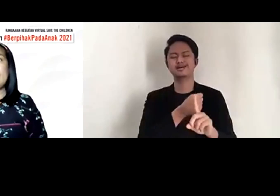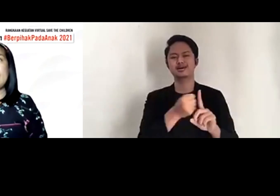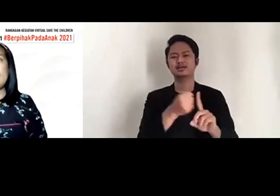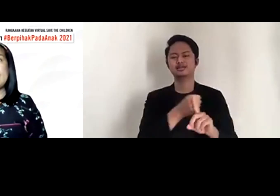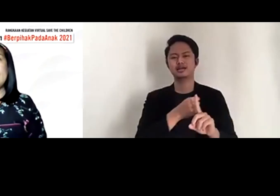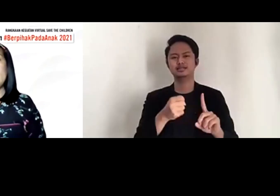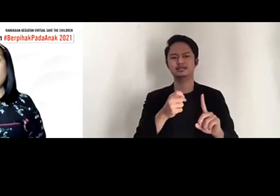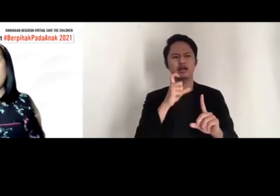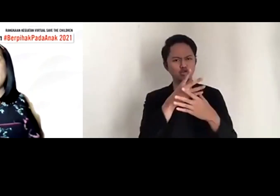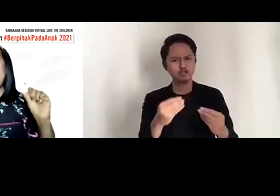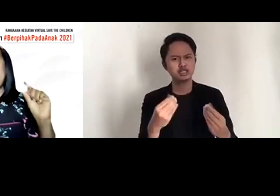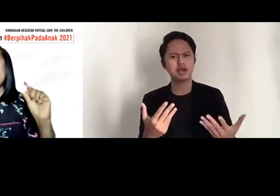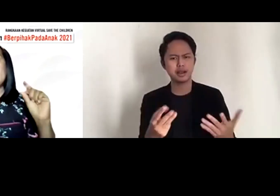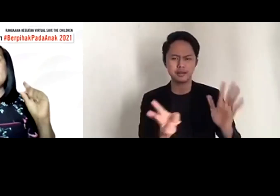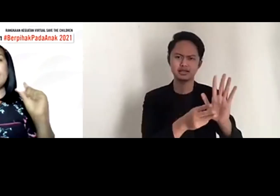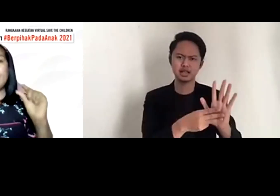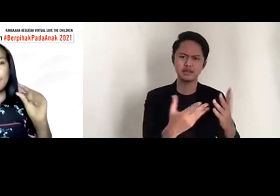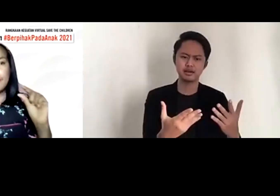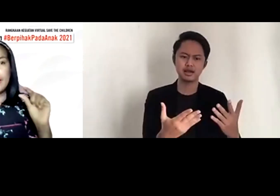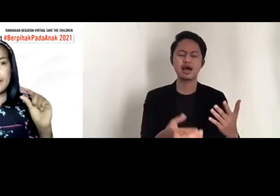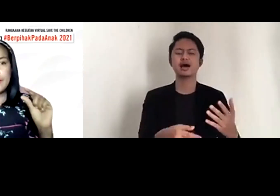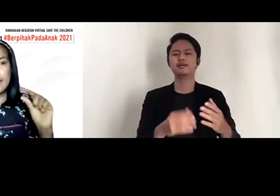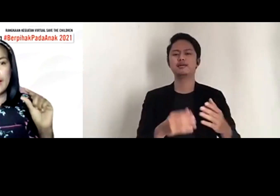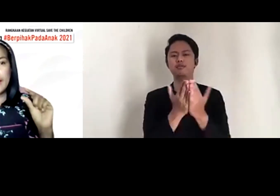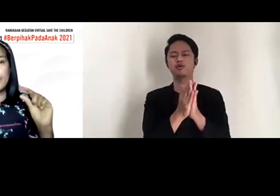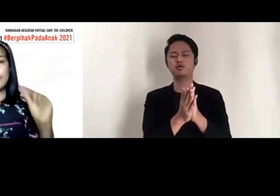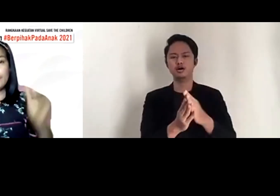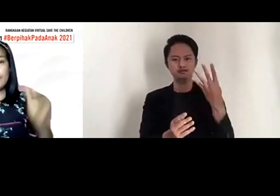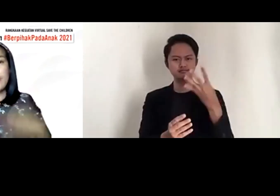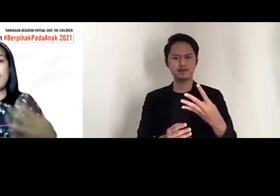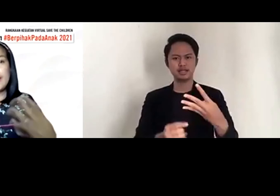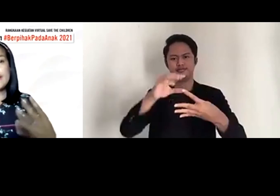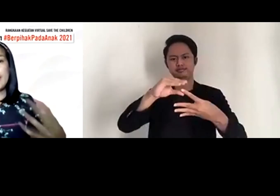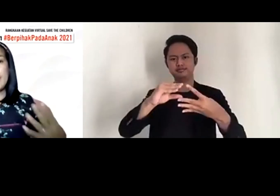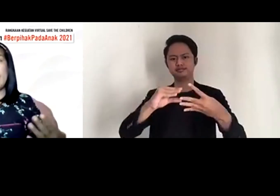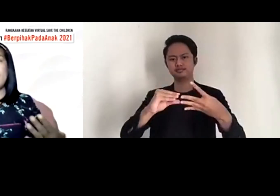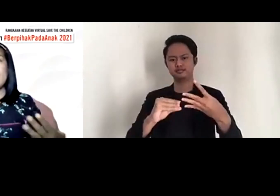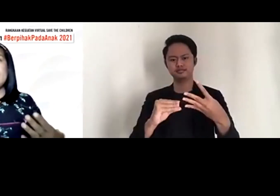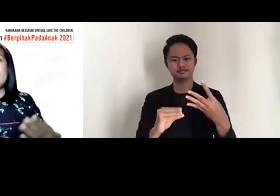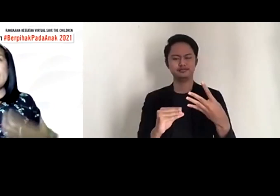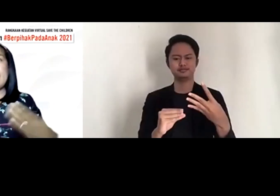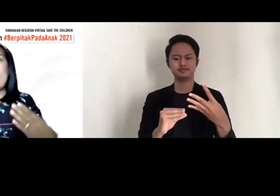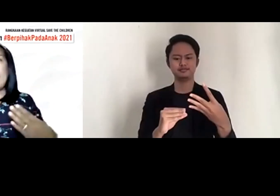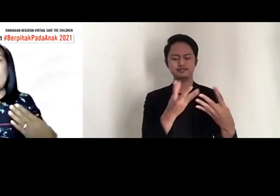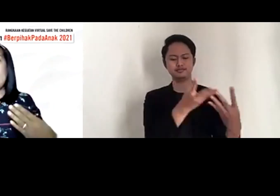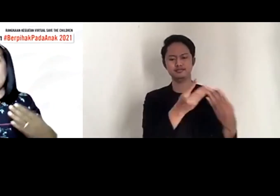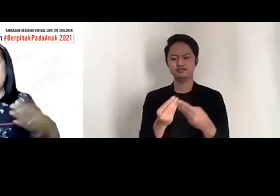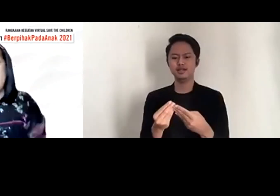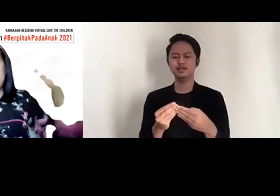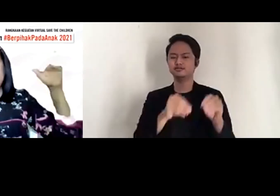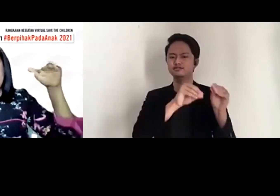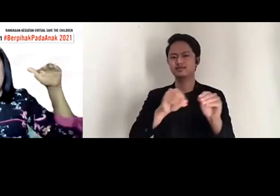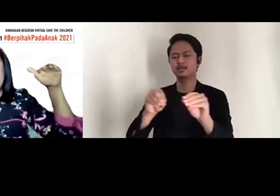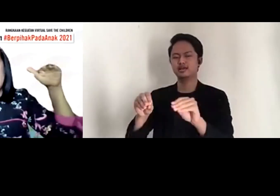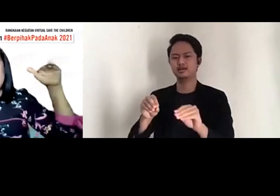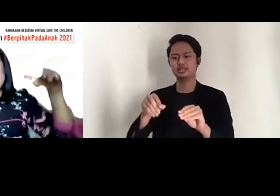menangani tindak kekerasan, dan itu ada 4 jilid buku yang kami gunakan untuk mengedukasi anak-anak. Jadi sekarang anak-anak yang